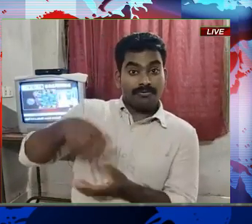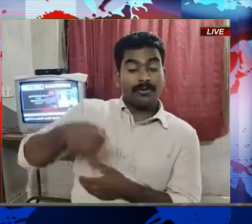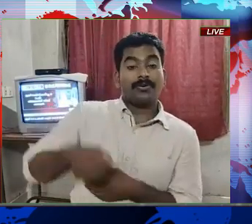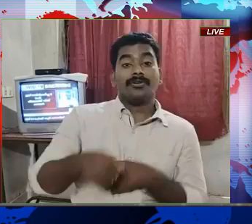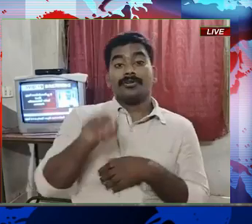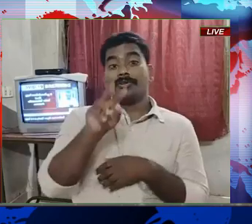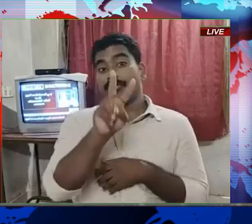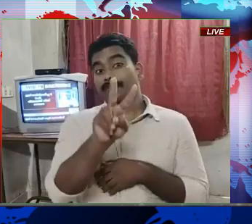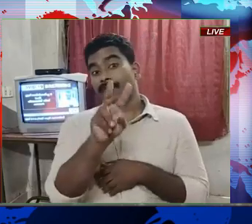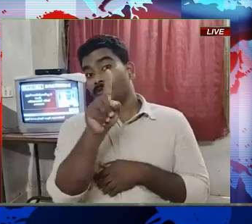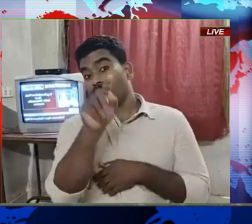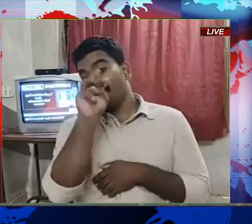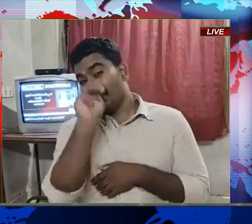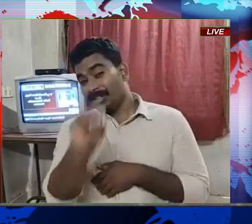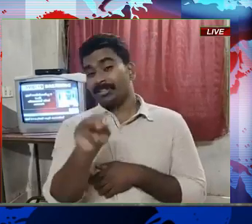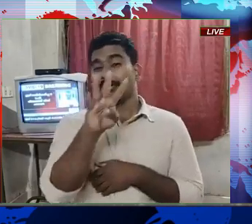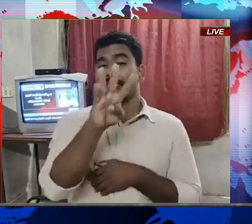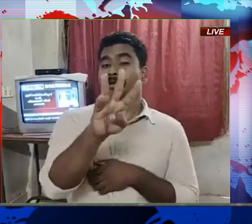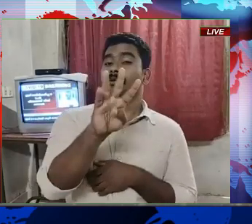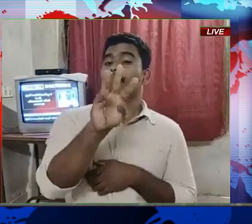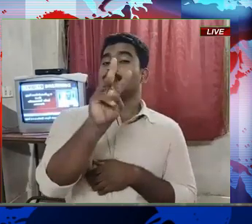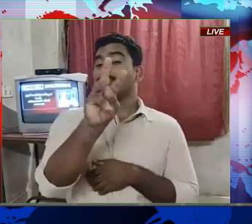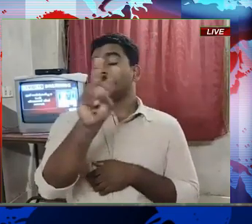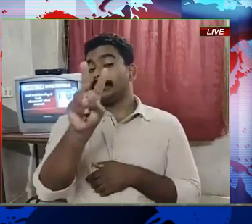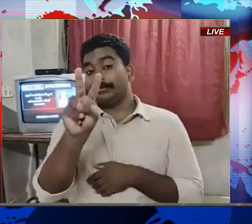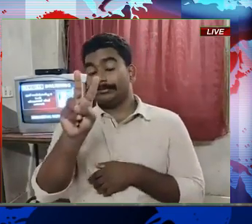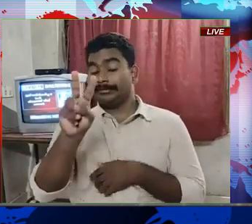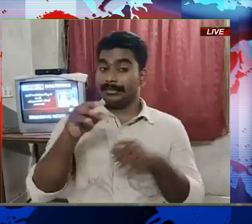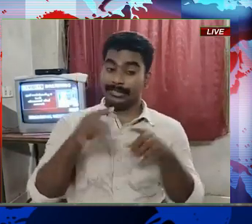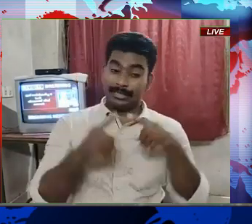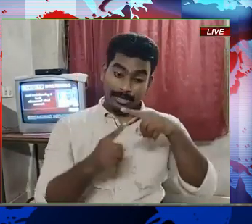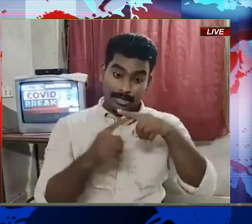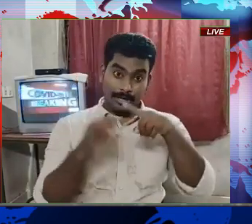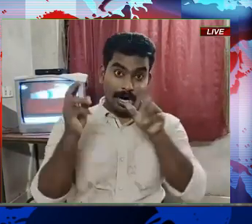കിട്ടാത്തതിൻ്റെ പേരിൽ പ്രയാസപ്പെടുന്ന അനുഭവം ഉണ്ടാകരുത്.